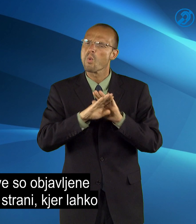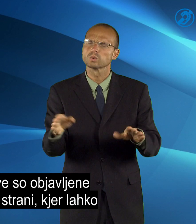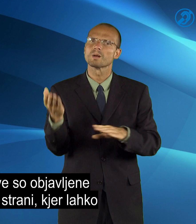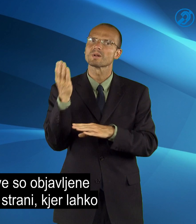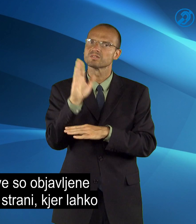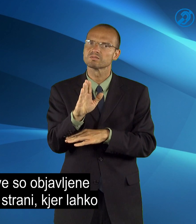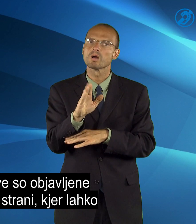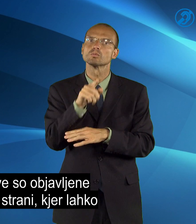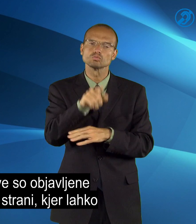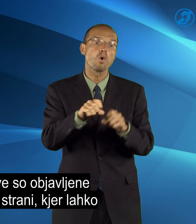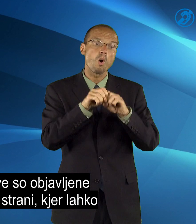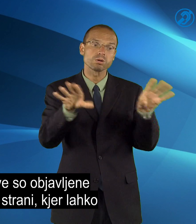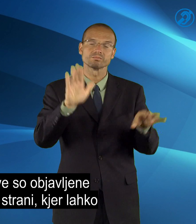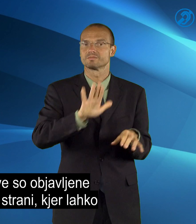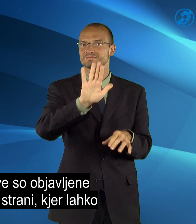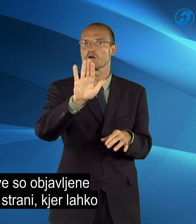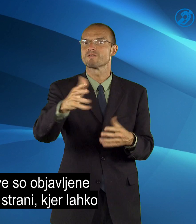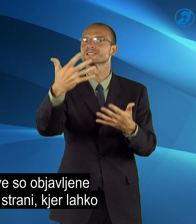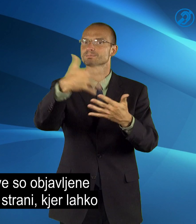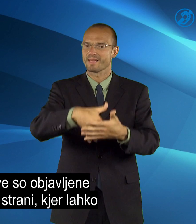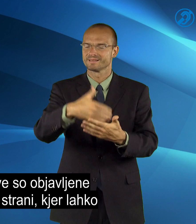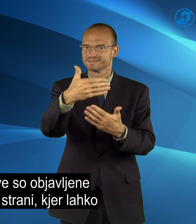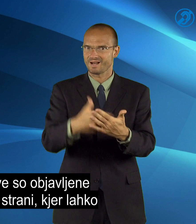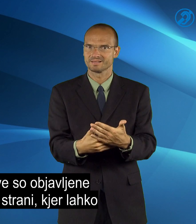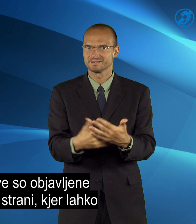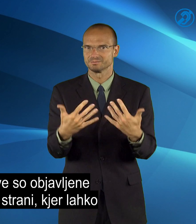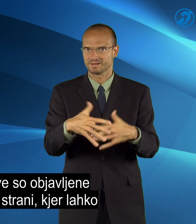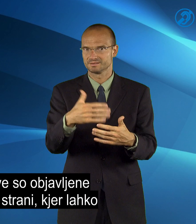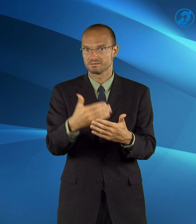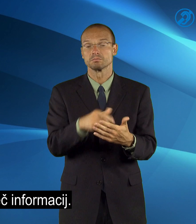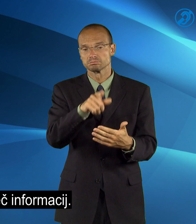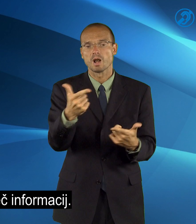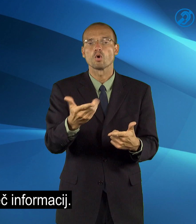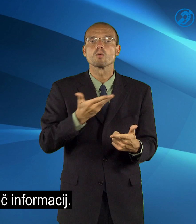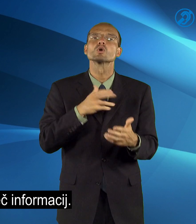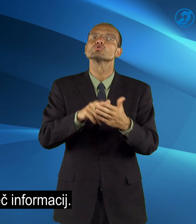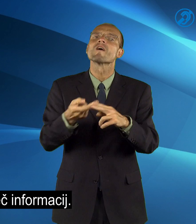Vse predstavitve so objavljene na njihovi spletni strani, kjer lahko dobite še več informacij.